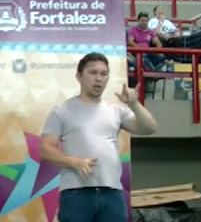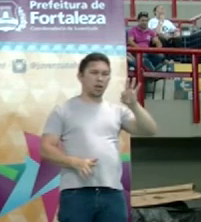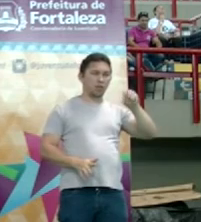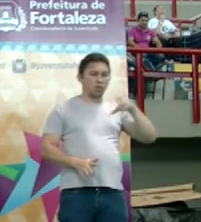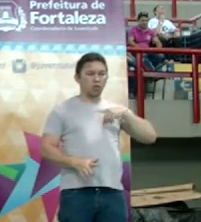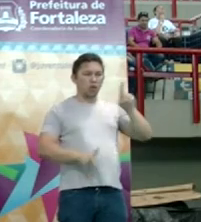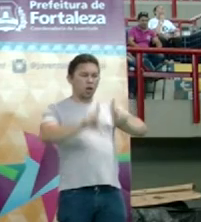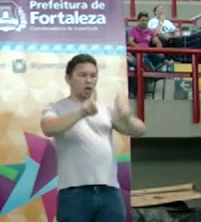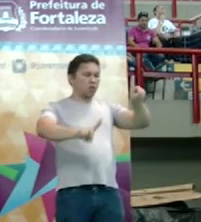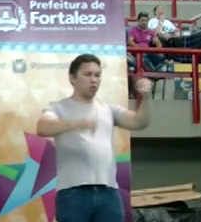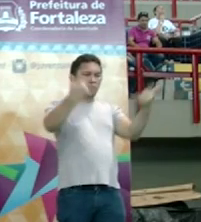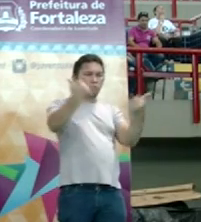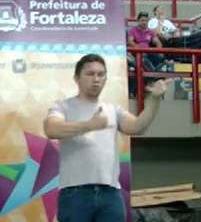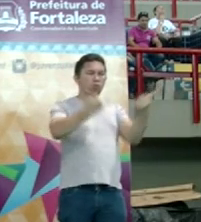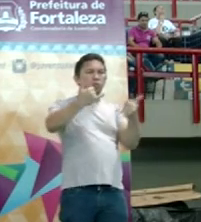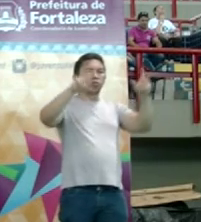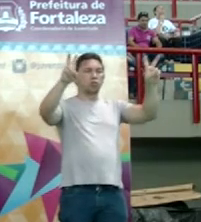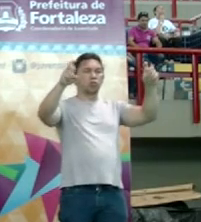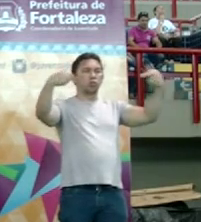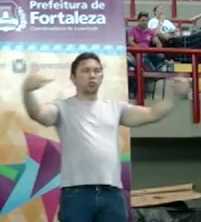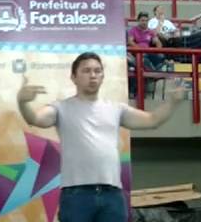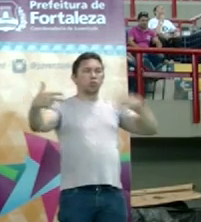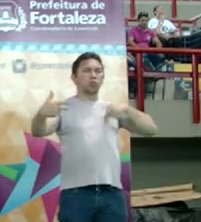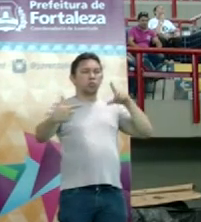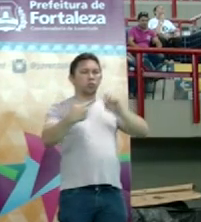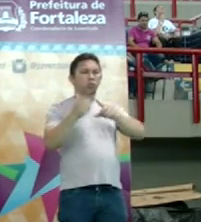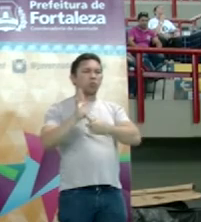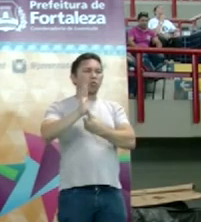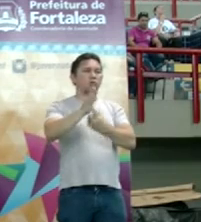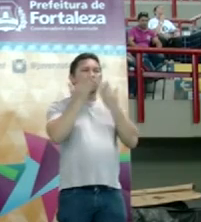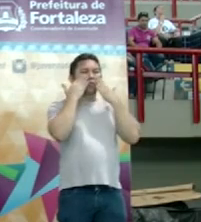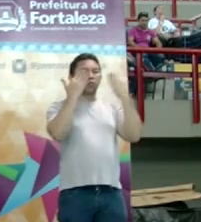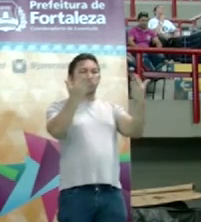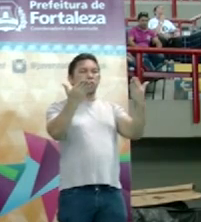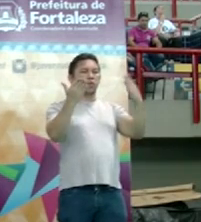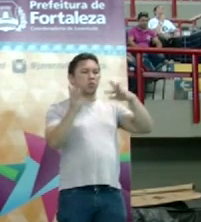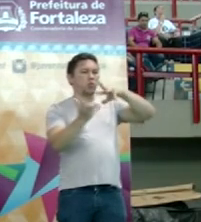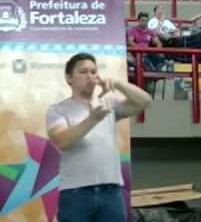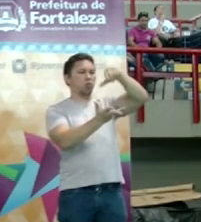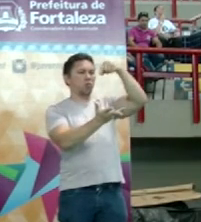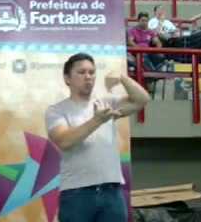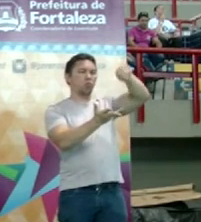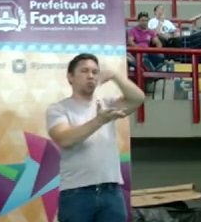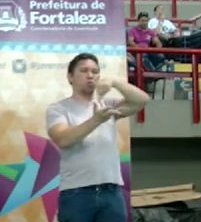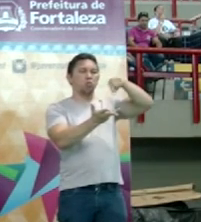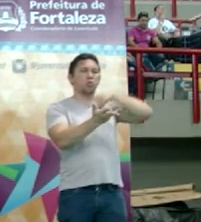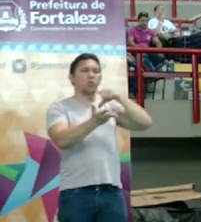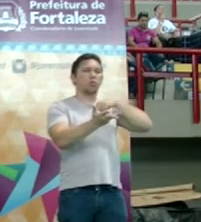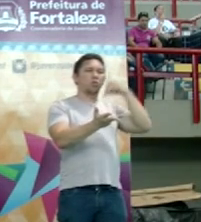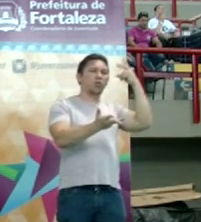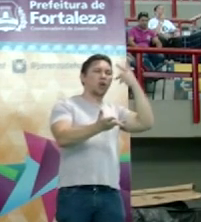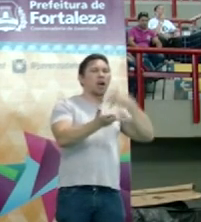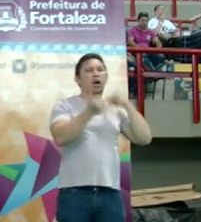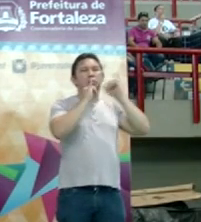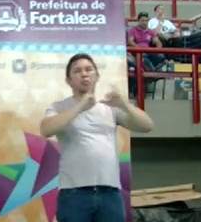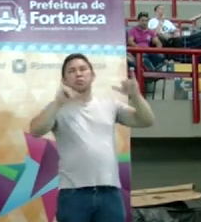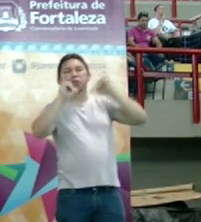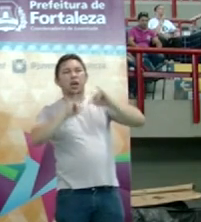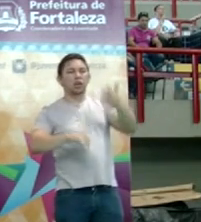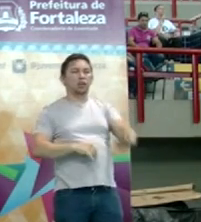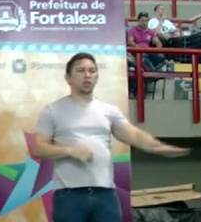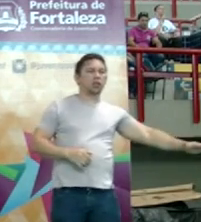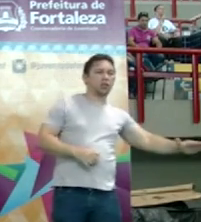de informações sobre a publicidade infantil no mundo. Tinha na Suécia, tinha na Espanha, nos